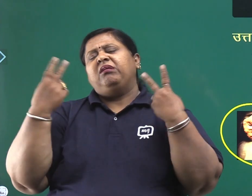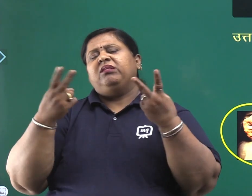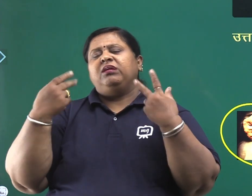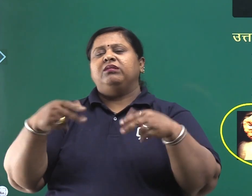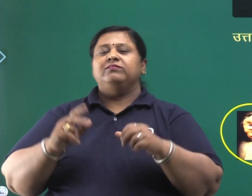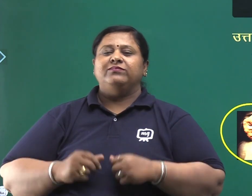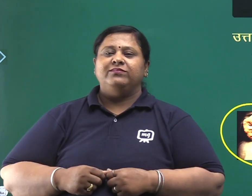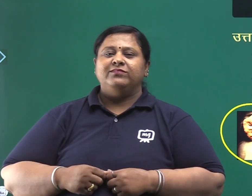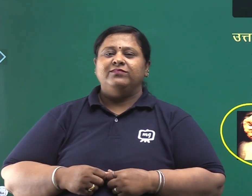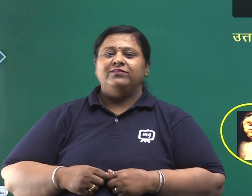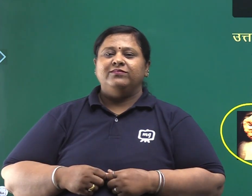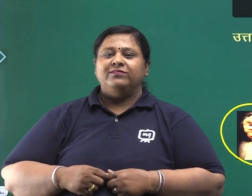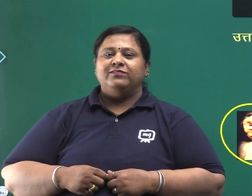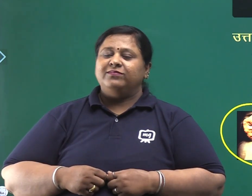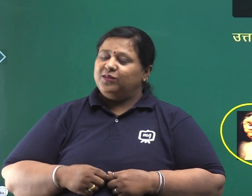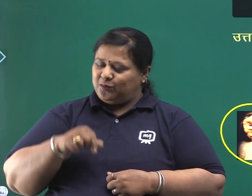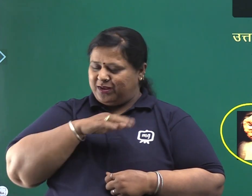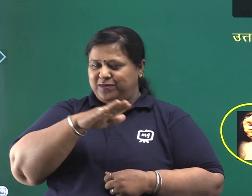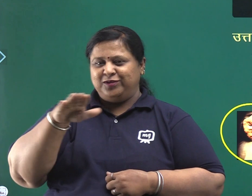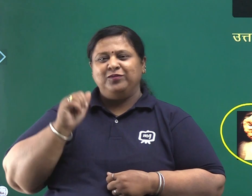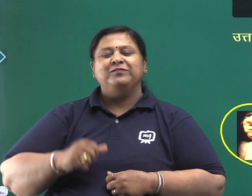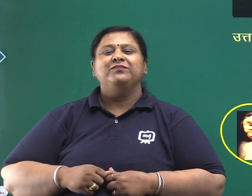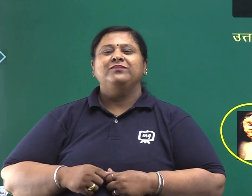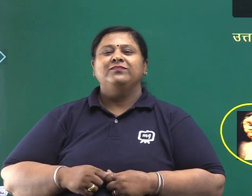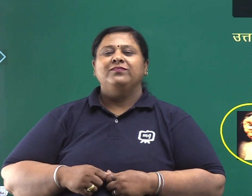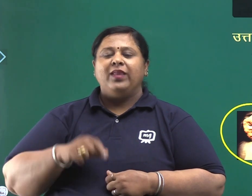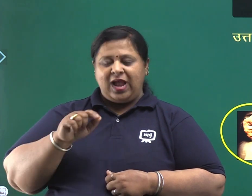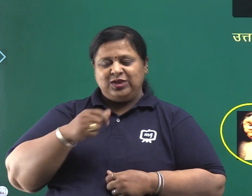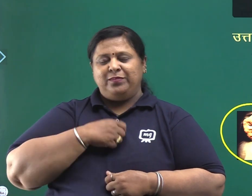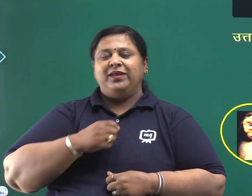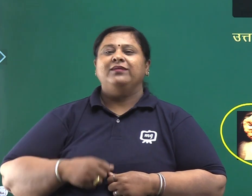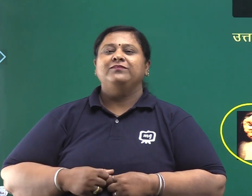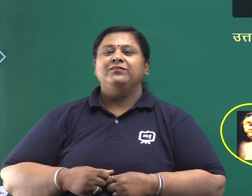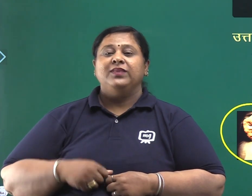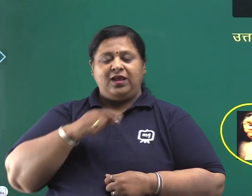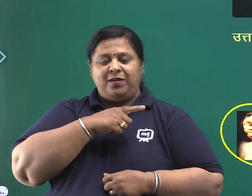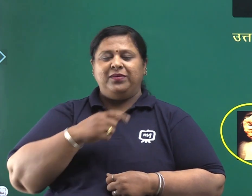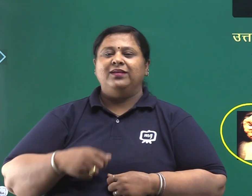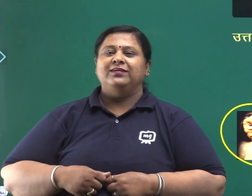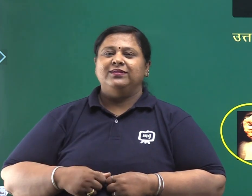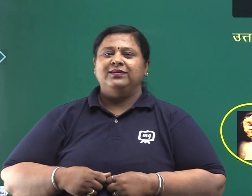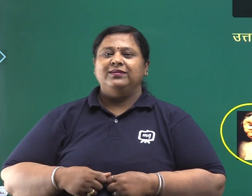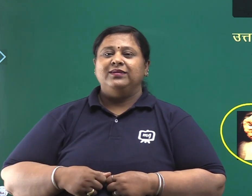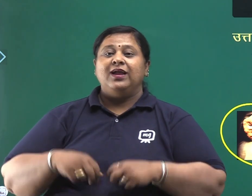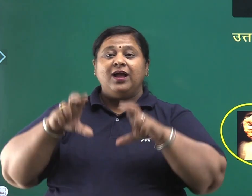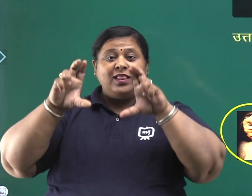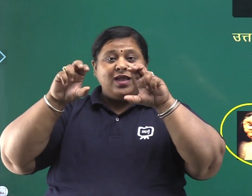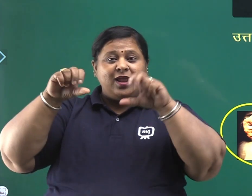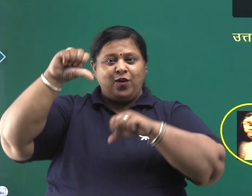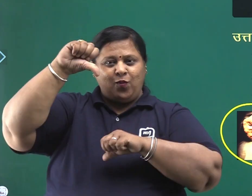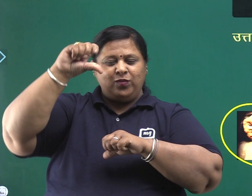है। तो प्यारे बच्चों, आज हमने यहाँ पर अध्याय